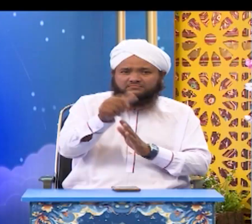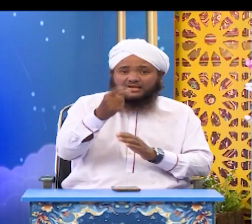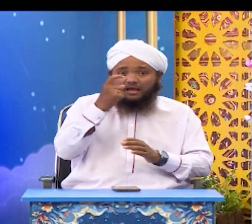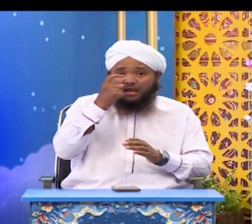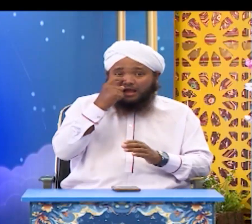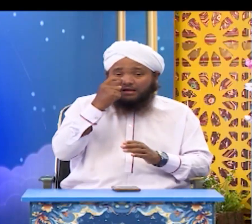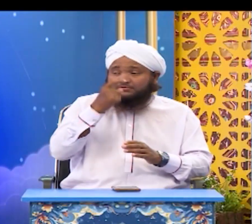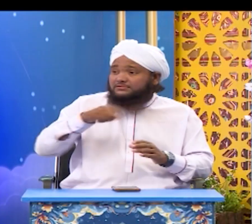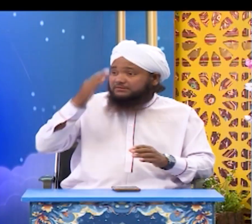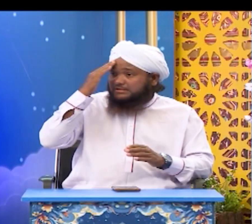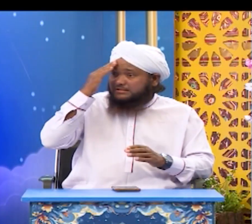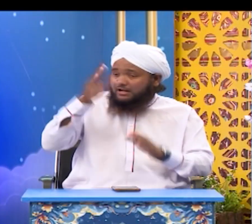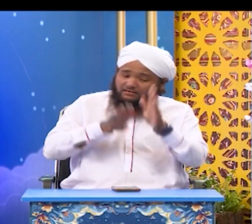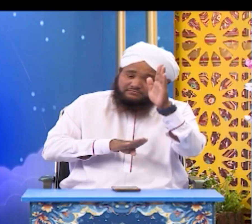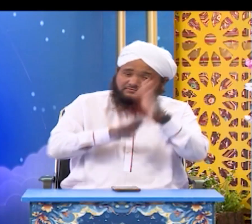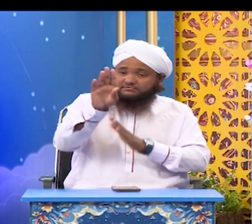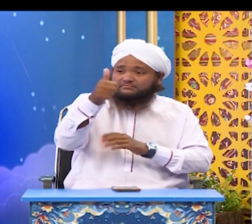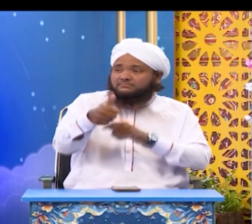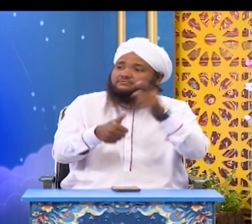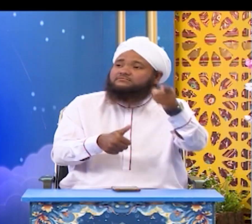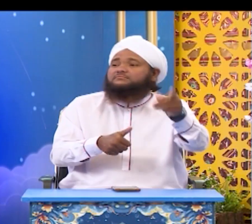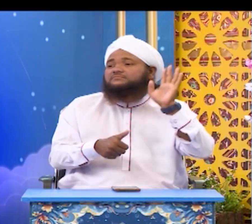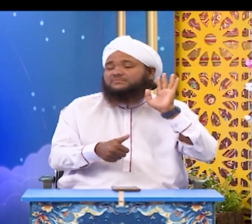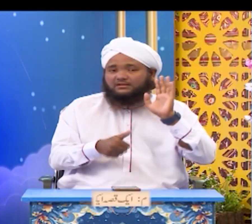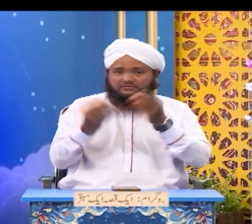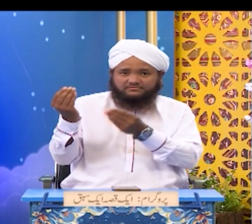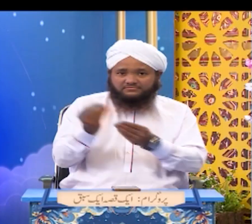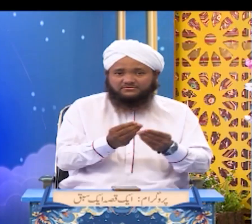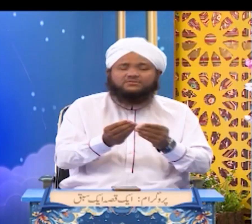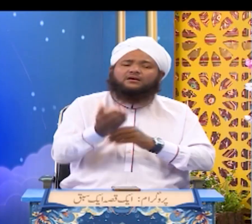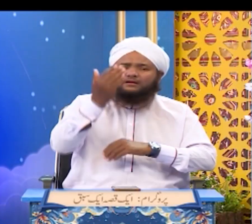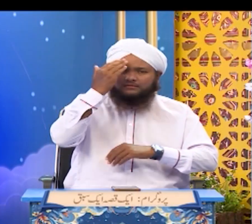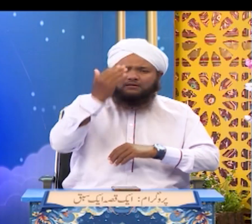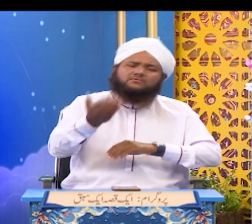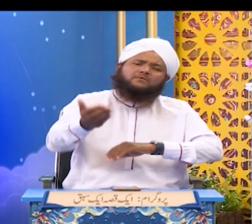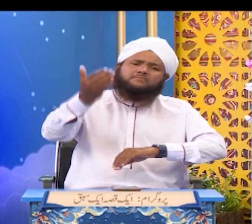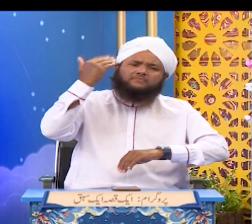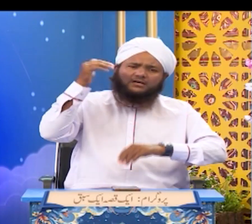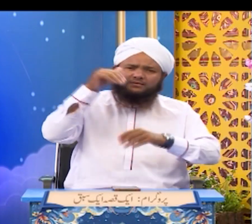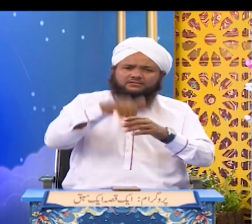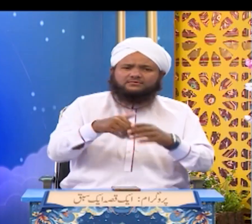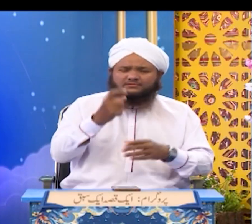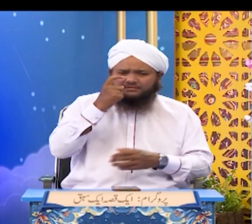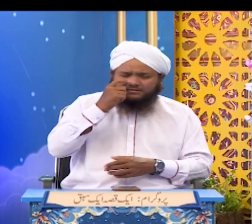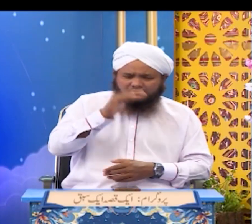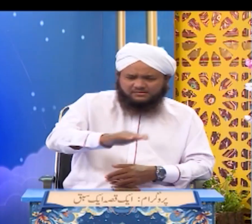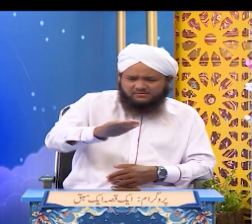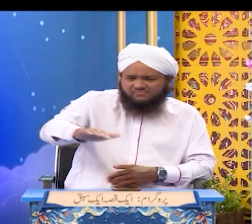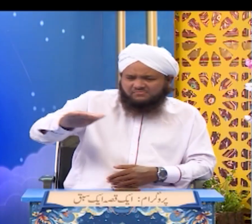کا کردار لائق تحسین ہے۔ آئیے اسلام سے قبل ان ننھی کلیوں کے ساتھ ہونے والے